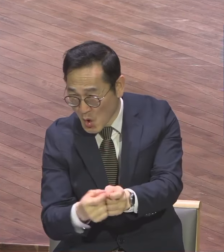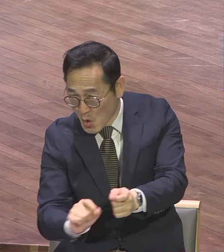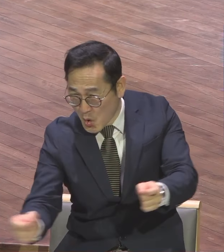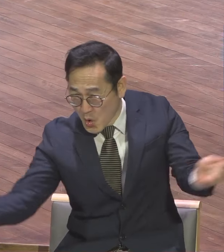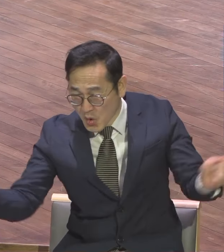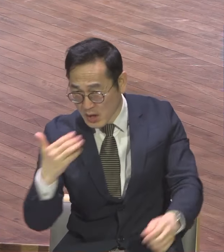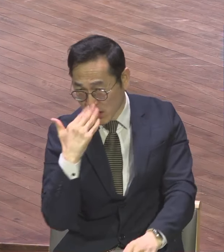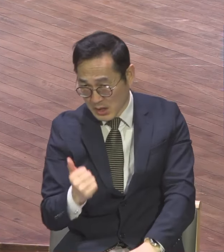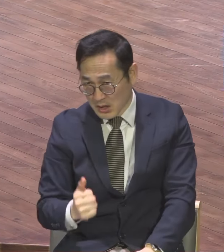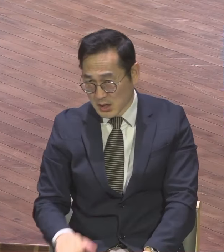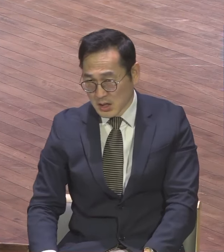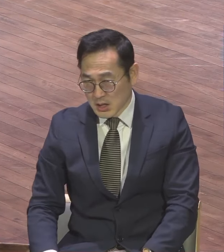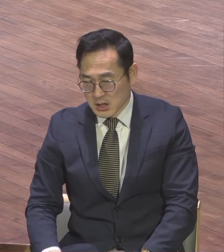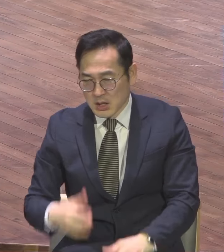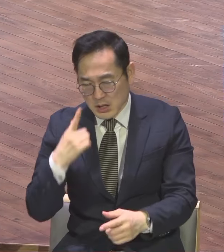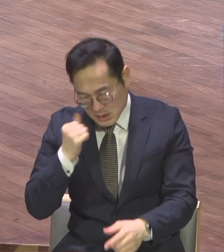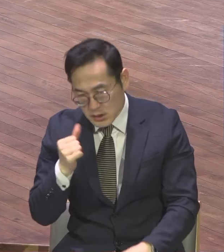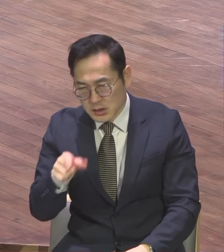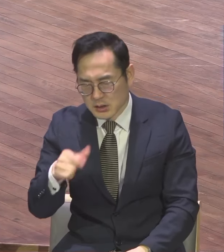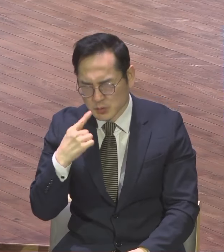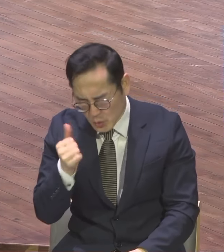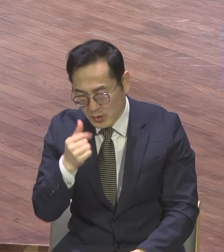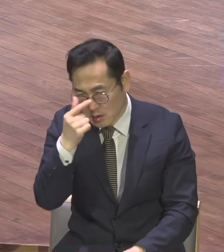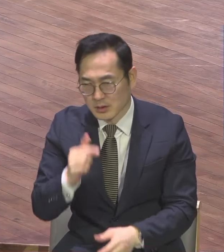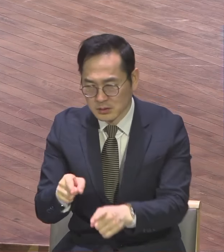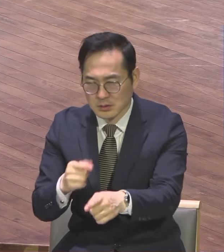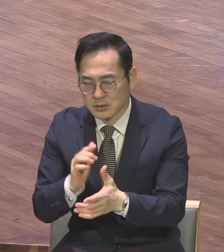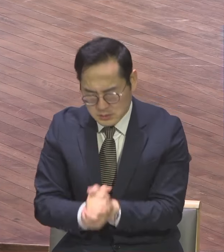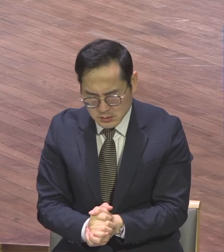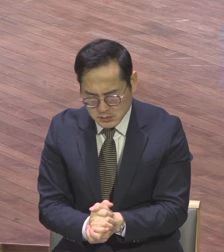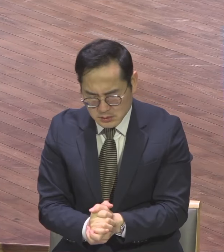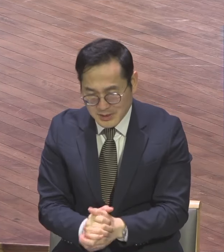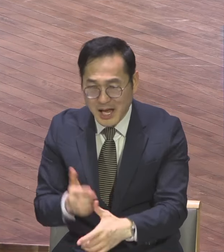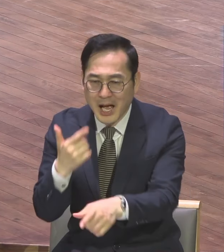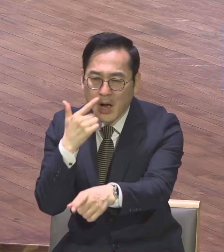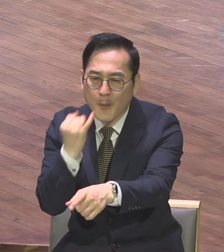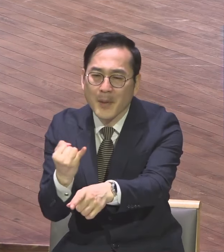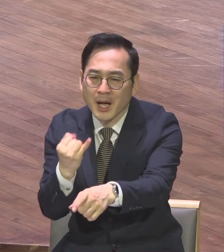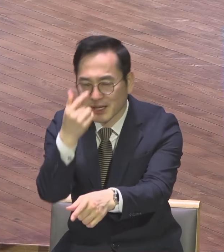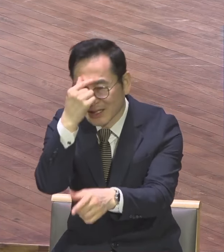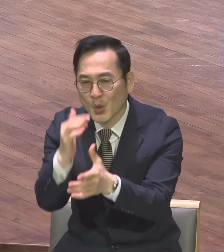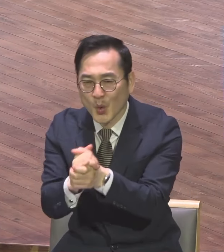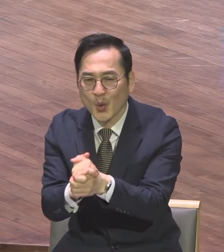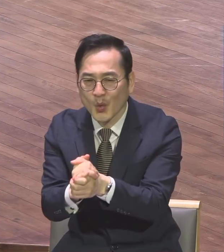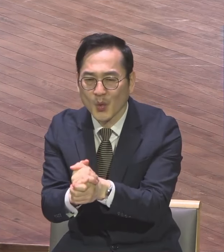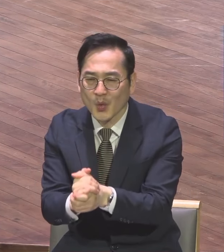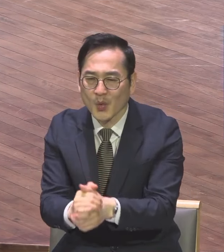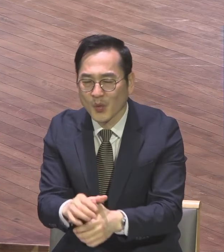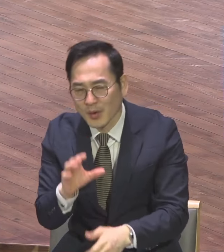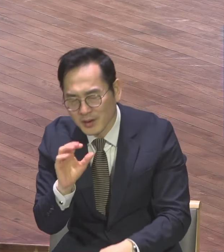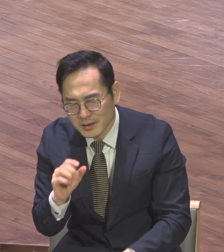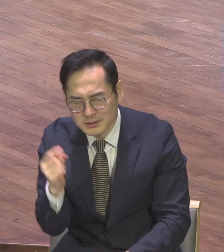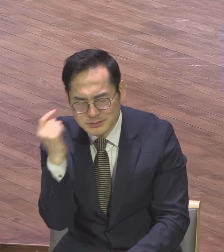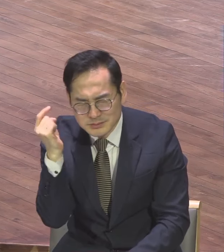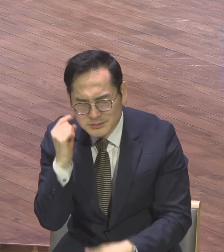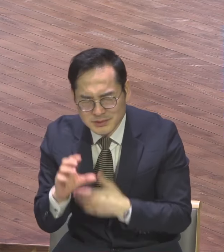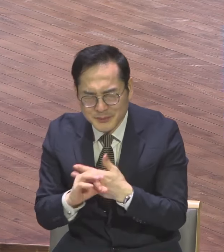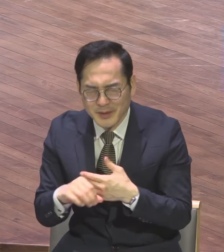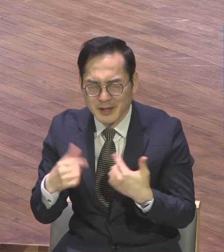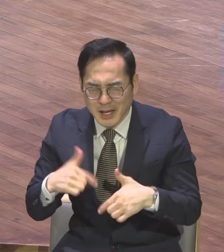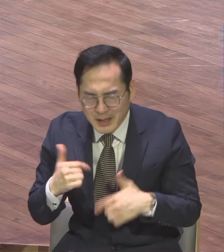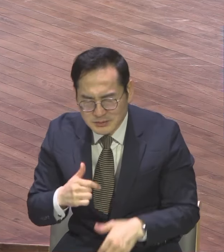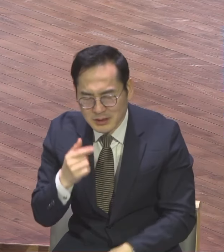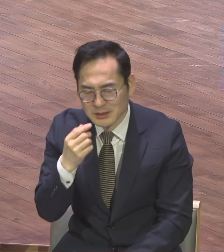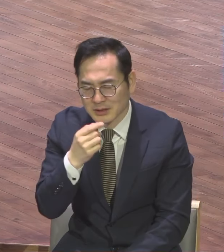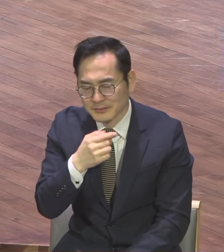뭐 잠도 못 잔 데다 가정에 드리니까 말. 우리 어머니의 또 주특기 찬양이 뭐냐 빈들의 마른 풀입니다.